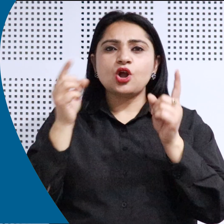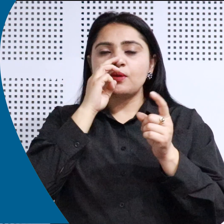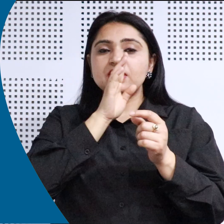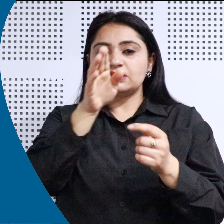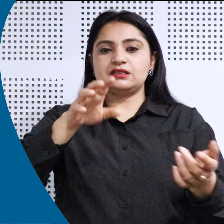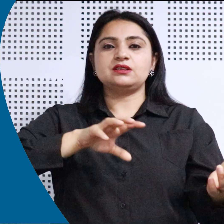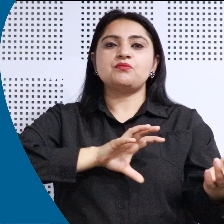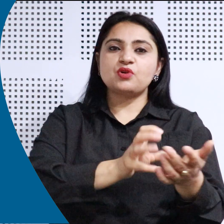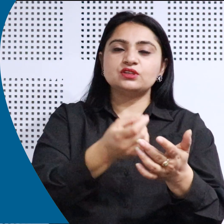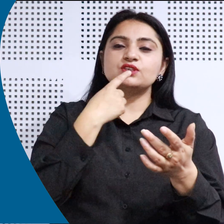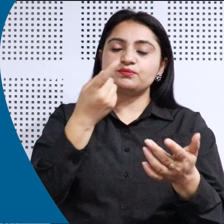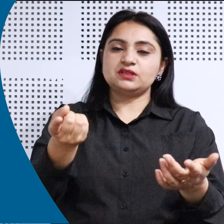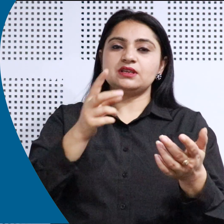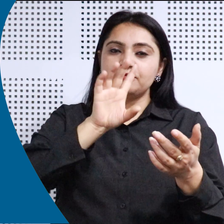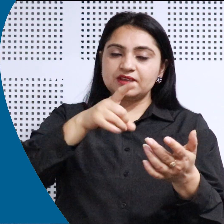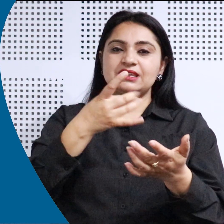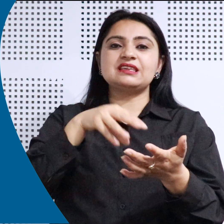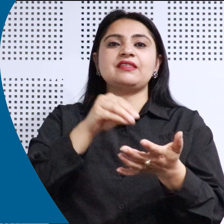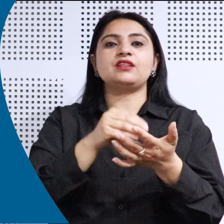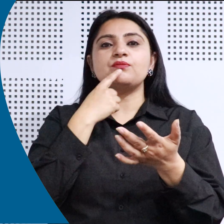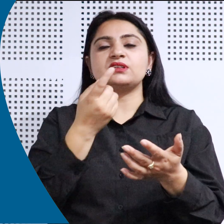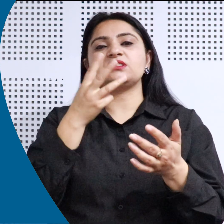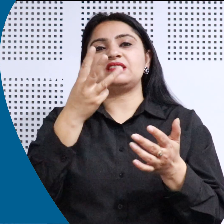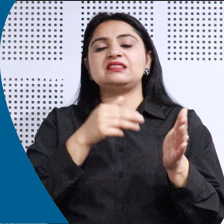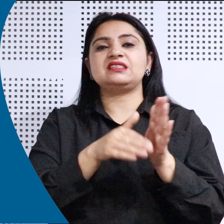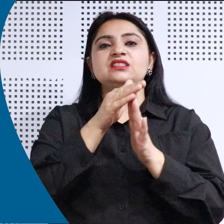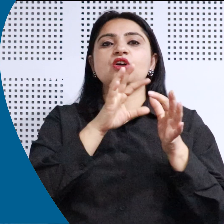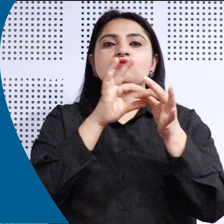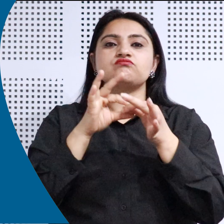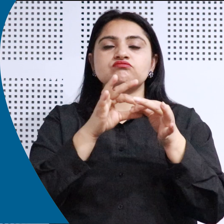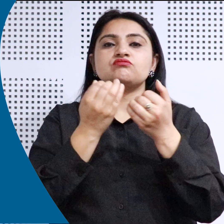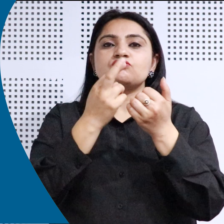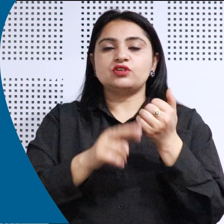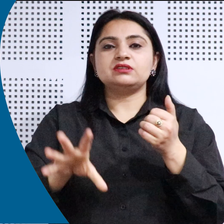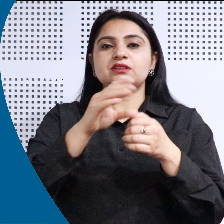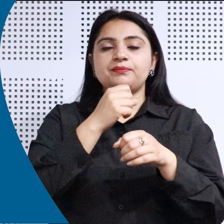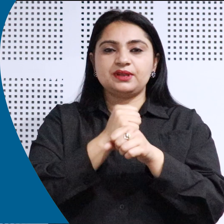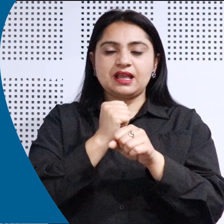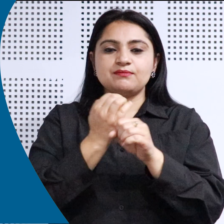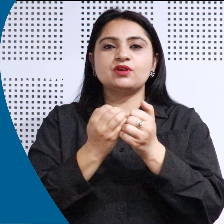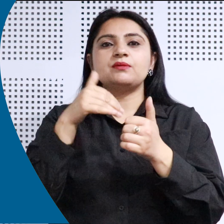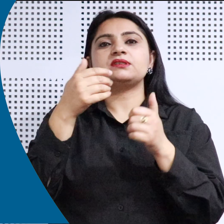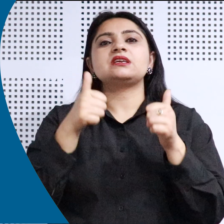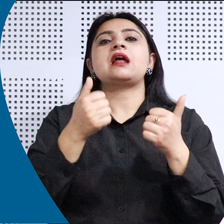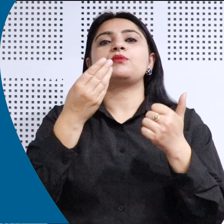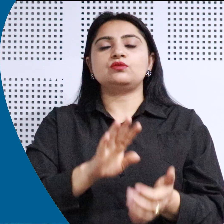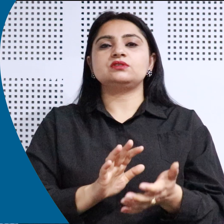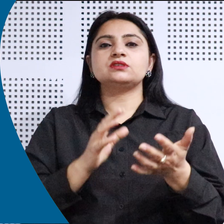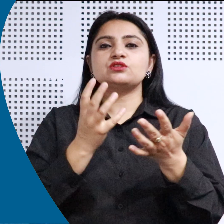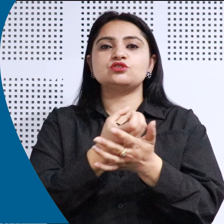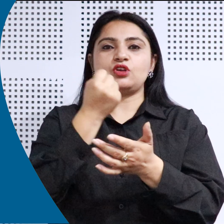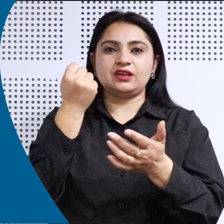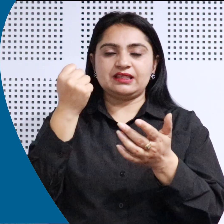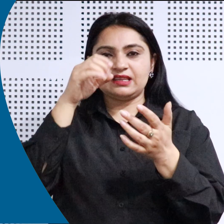प्रदेशको भन्न जाने केन्द्रको हो त्यस्तो भन्छन्। तिनटै तहले समन्वय गरेर सबै काम गरेपछि राम्रो हुन्थ्यो। र संघीय